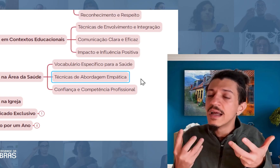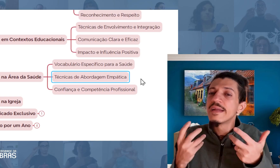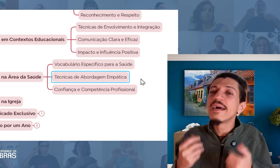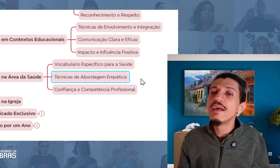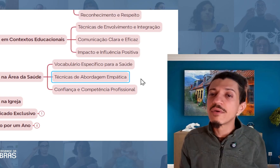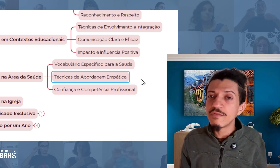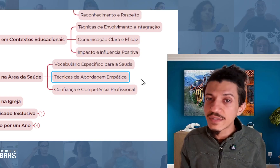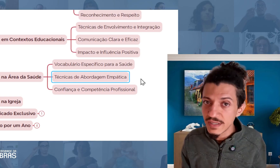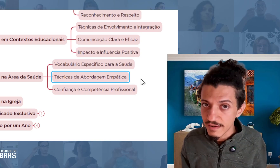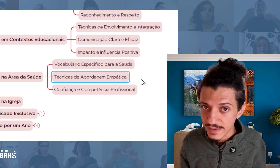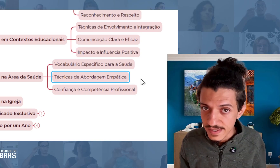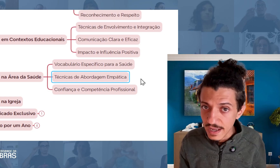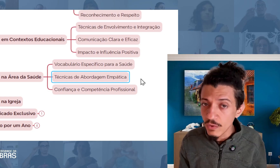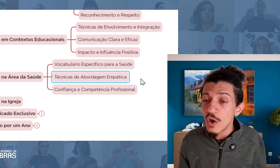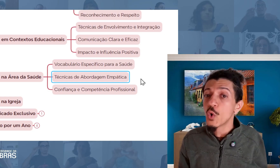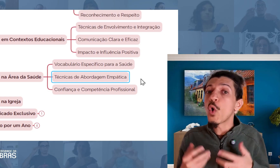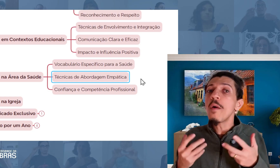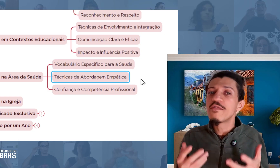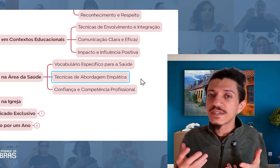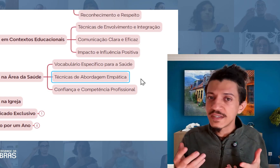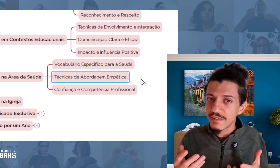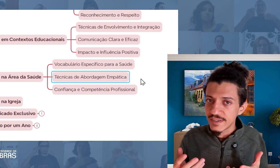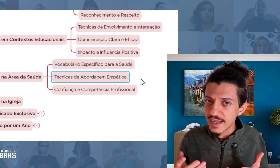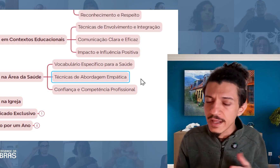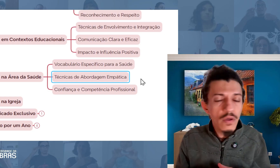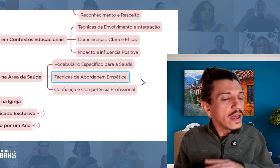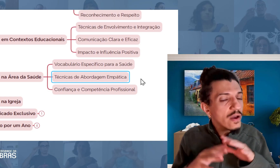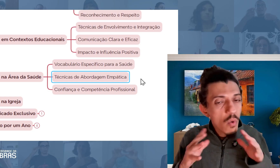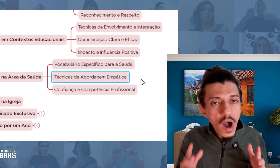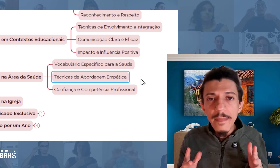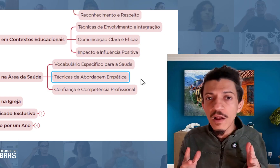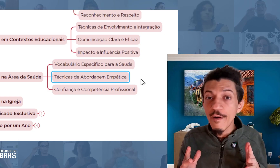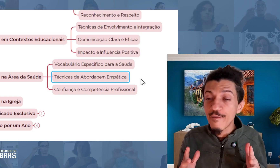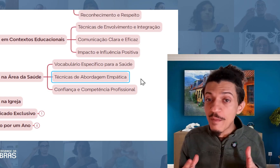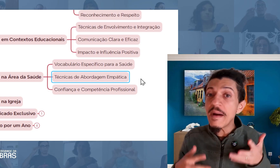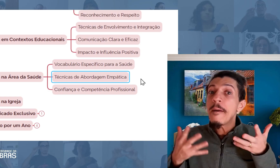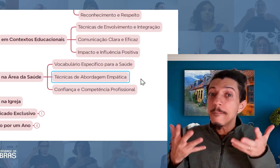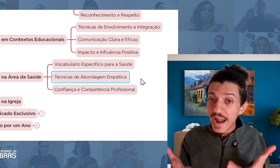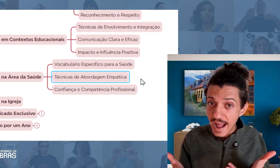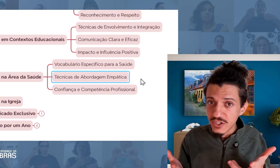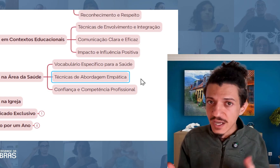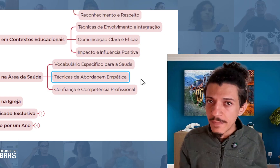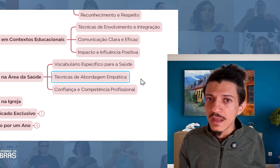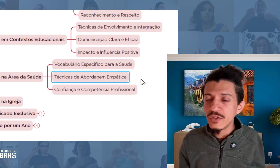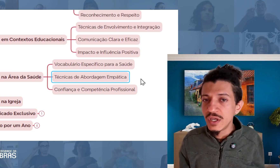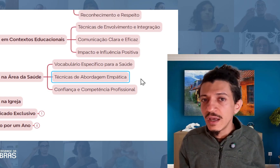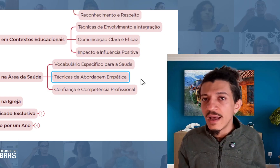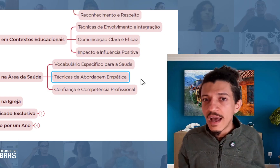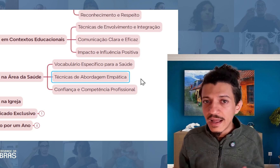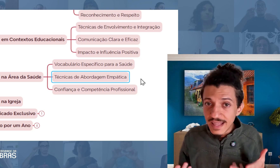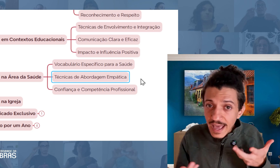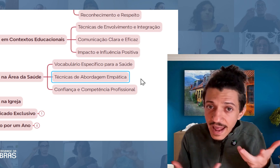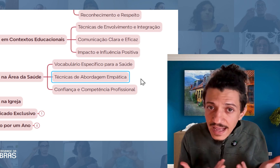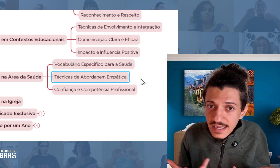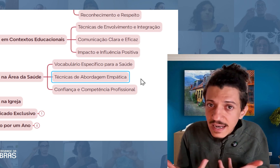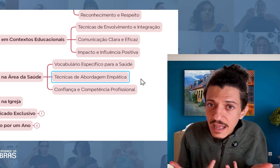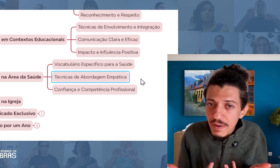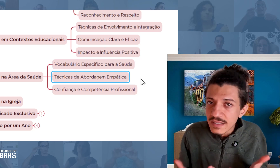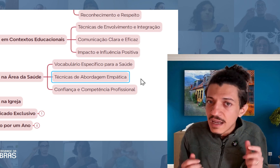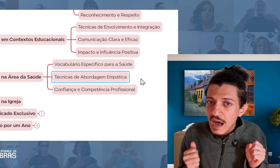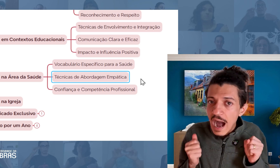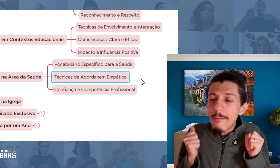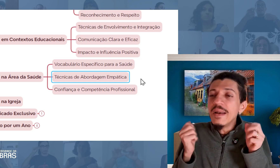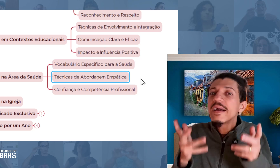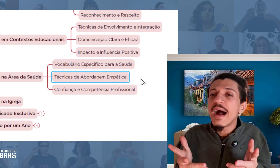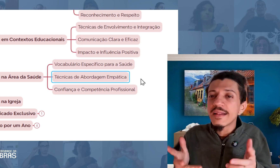segurança daquilo que você está fazendo, como você está fazendo e qual a melhor forma prática de ter essa